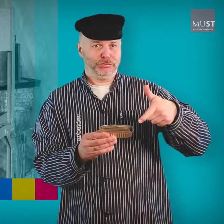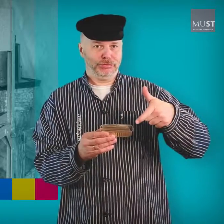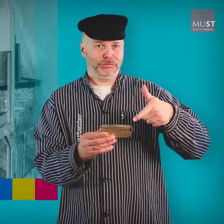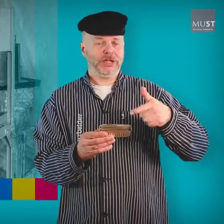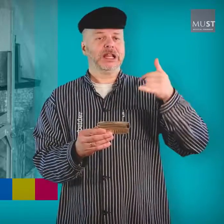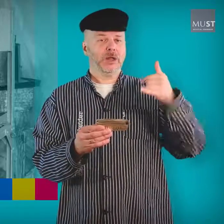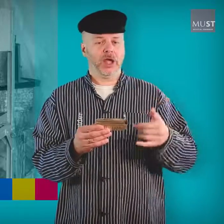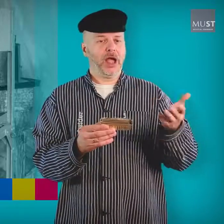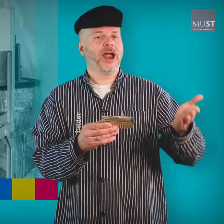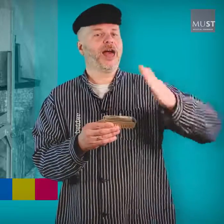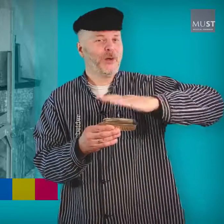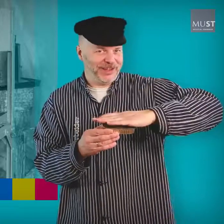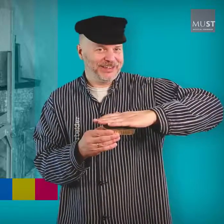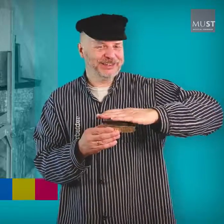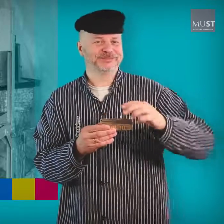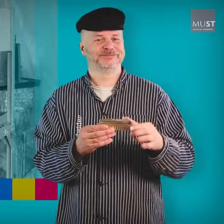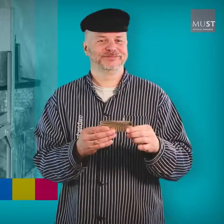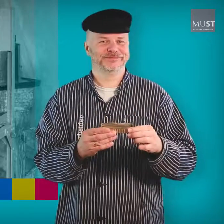Så ble lokket lagt på.